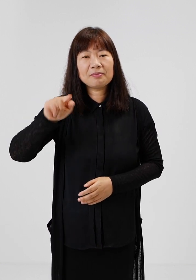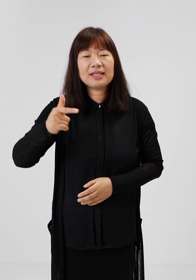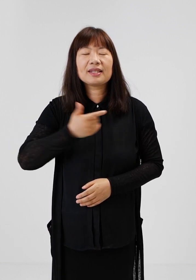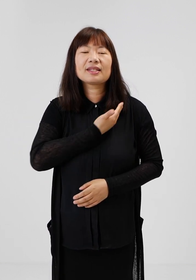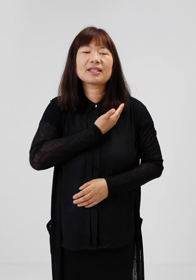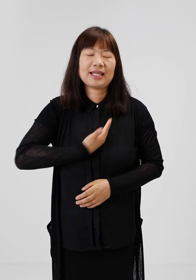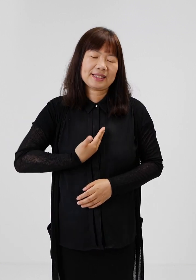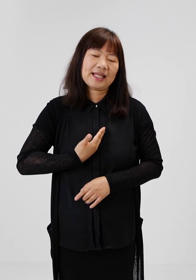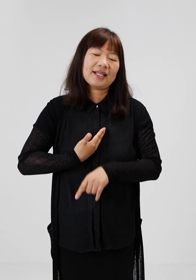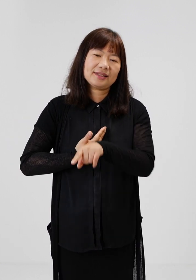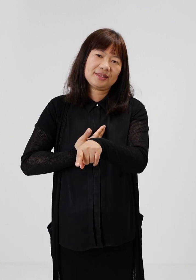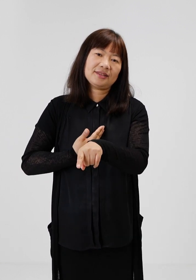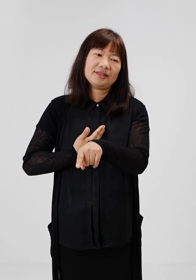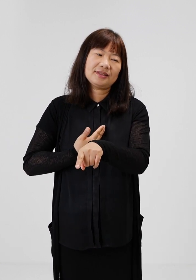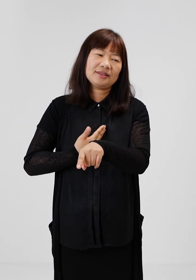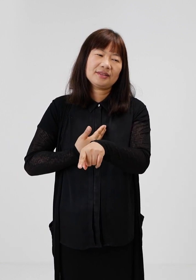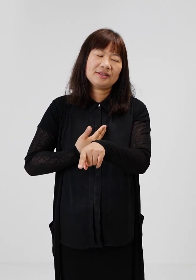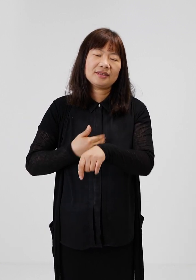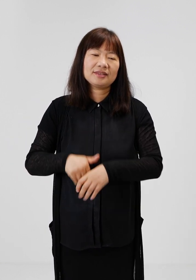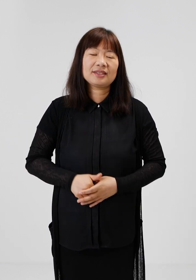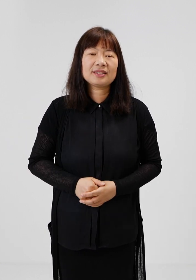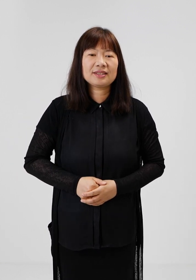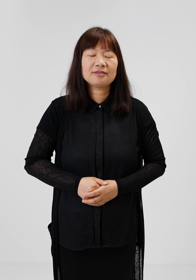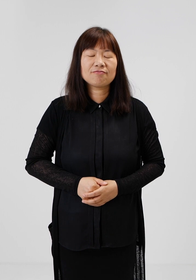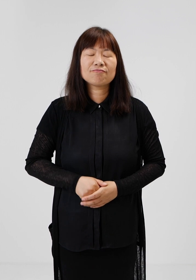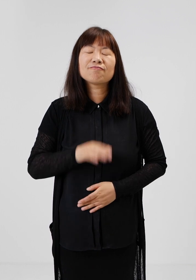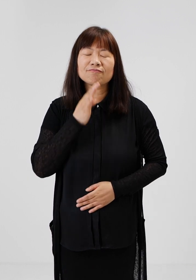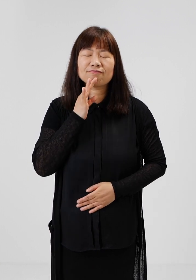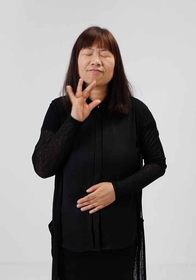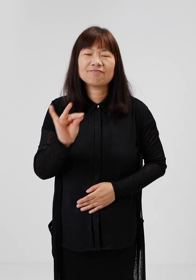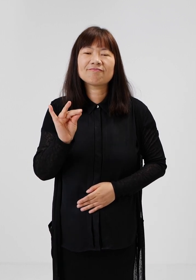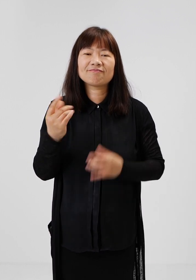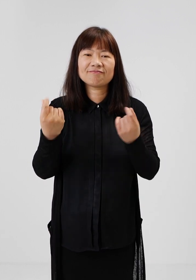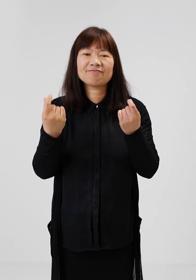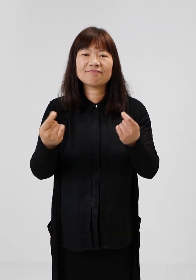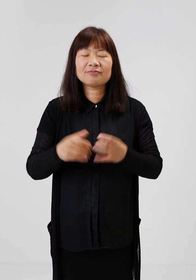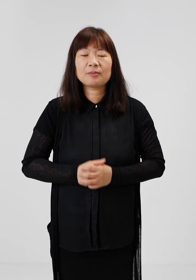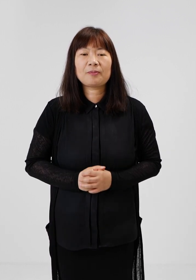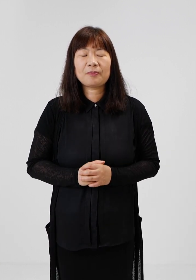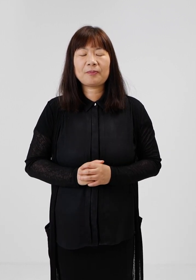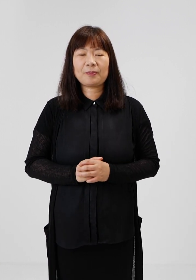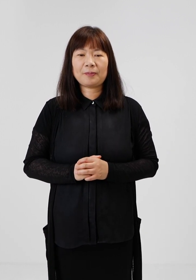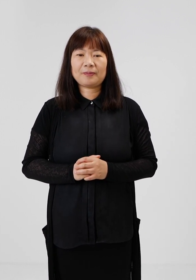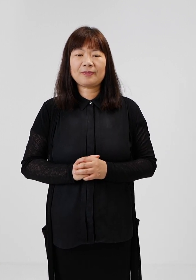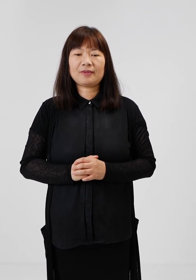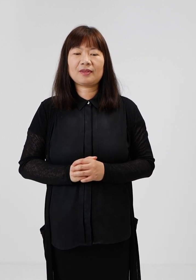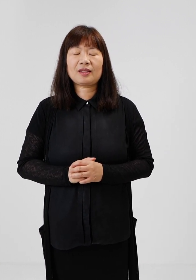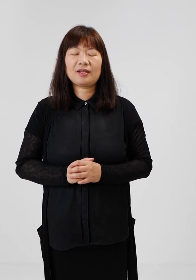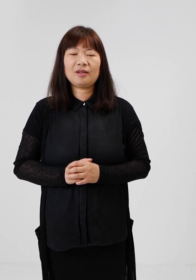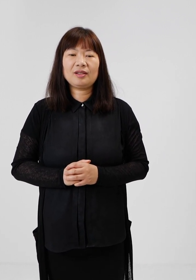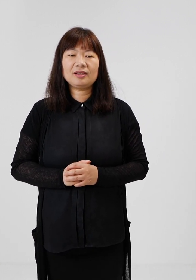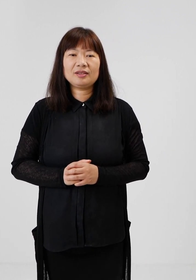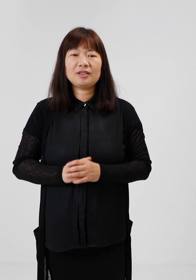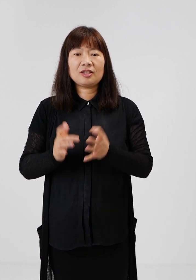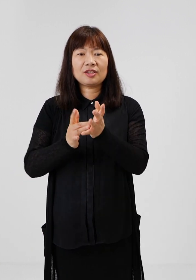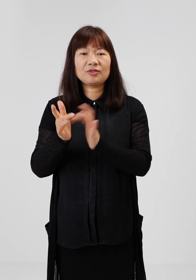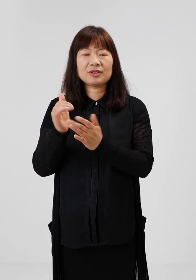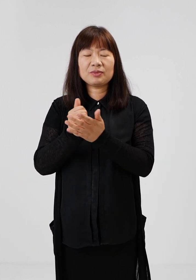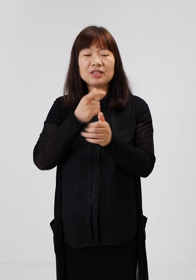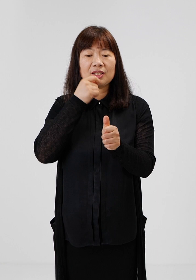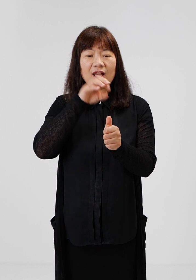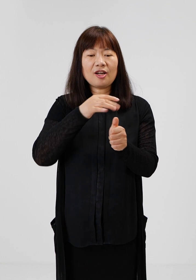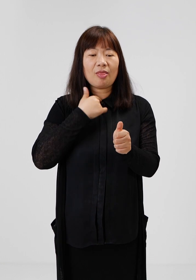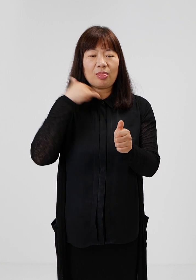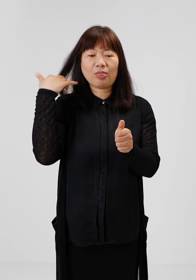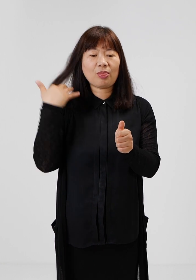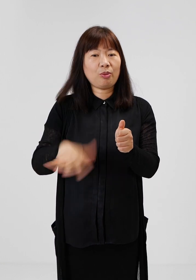얘기를 해요. 그 제자들. 이게 진짜 맞는 얘기예요. 그러니까 예수님은 세례 준 적이